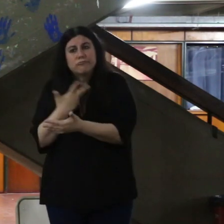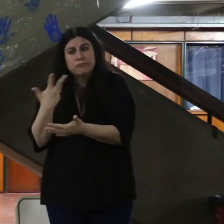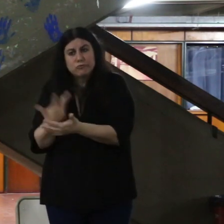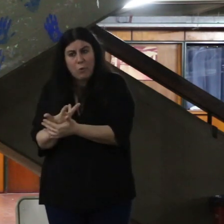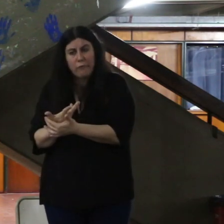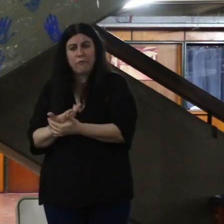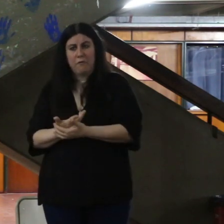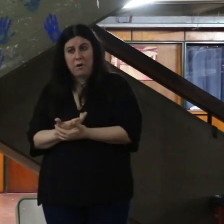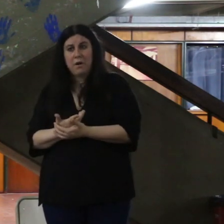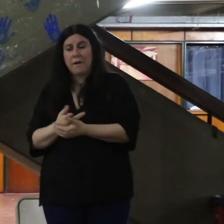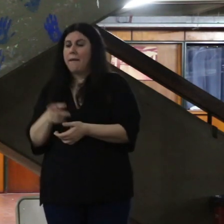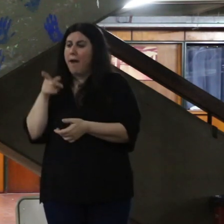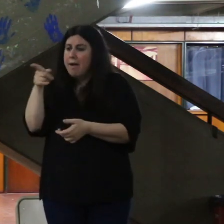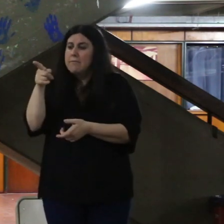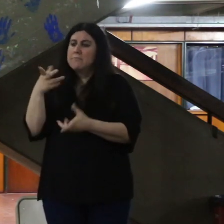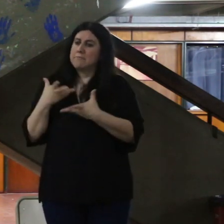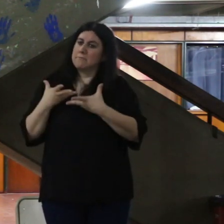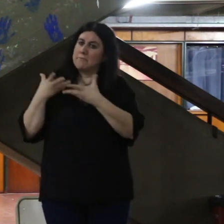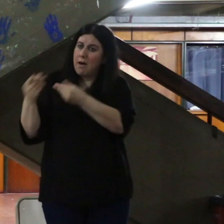se hunden.